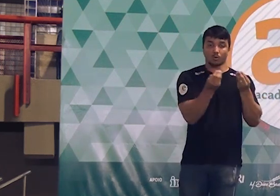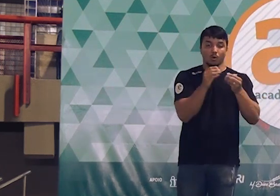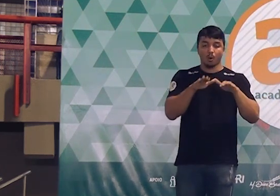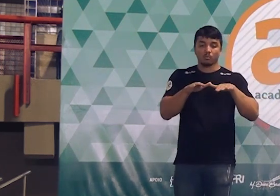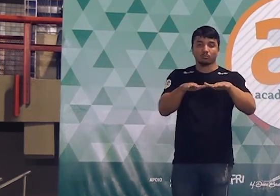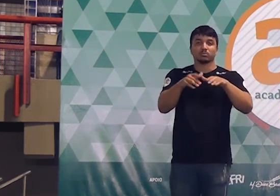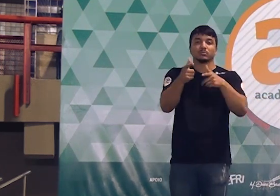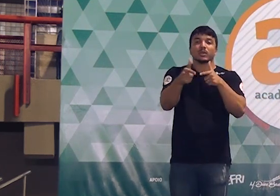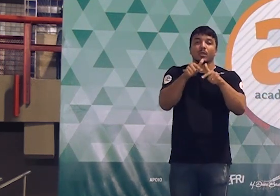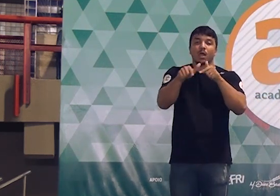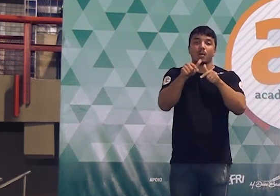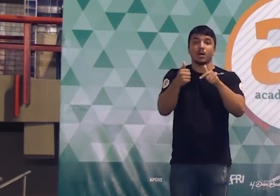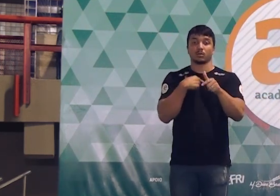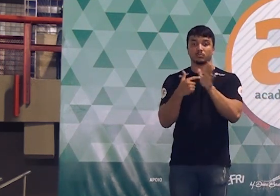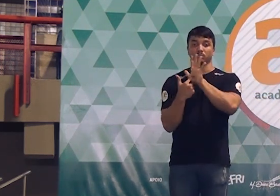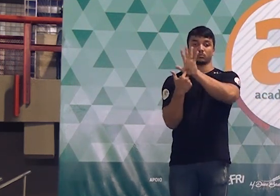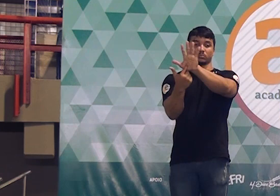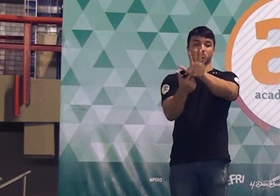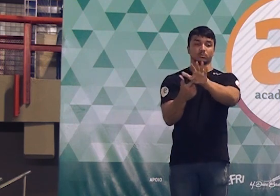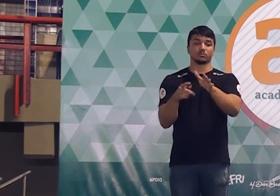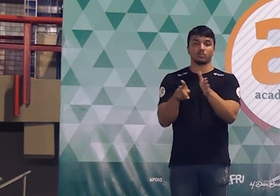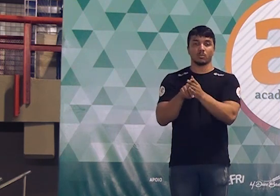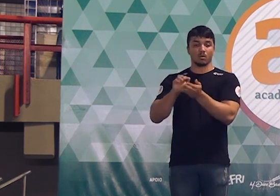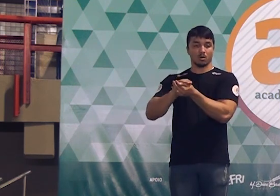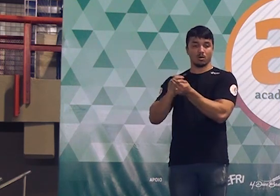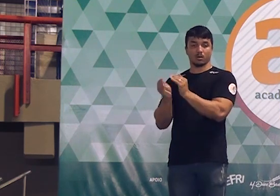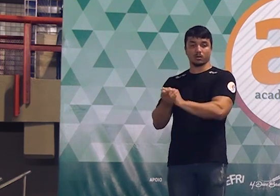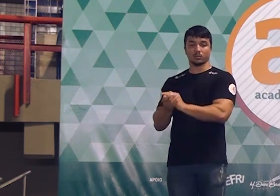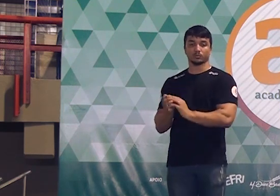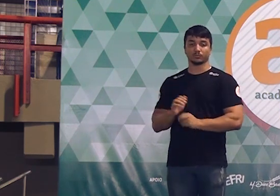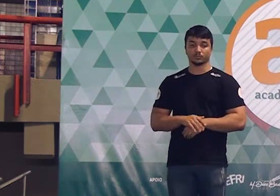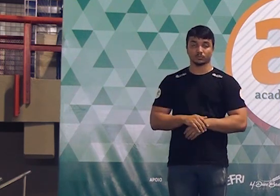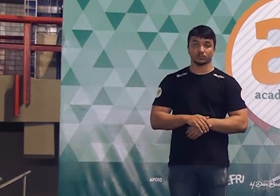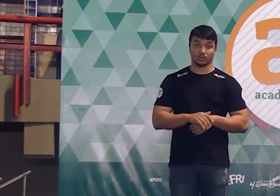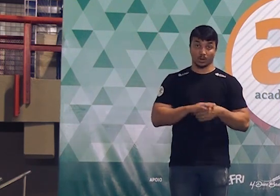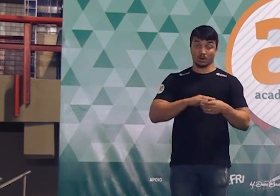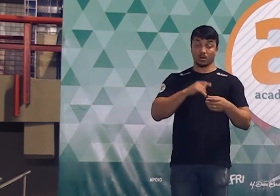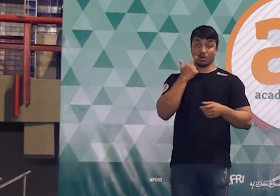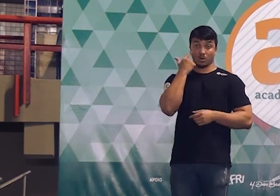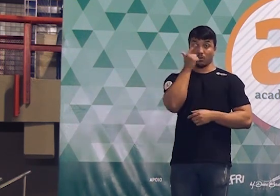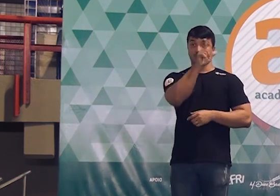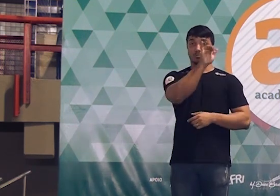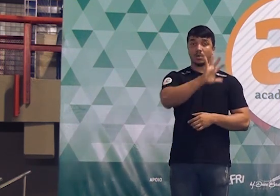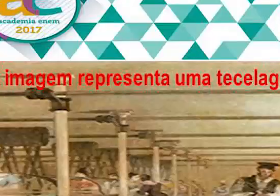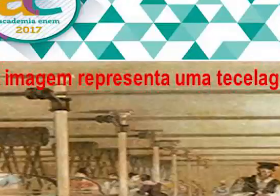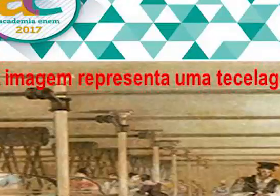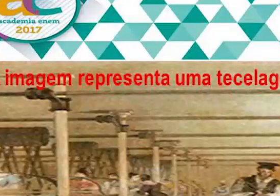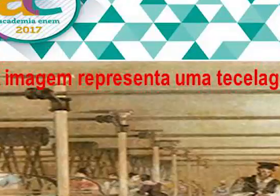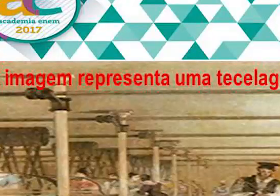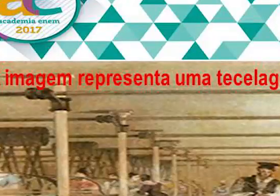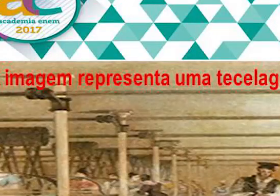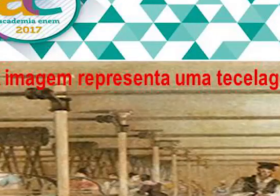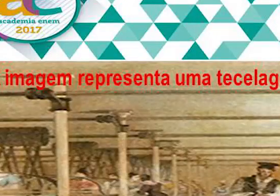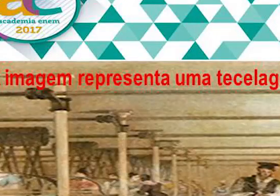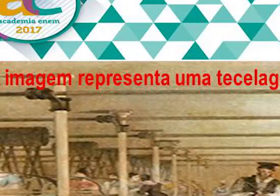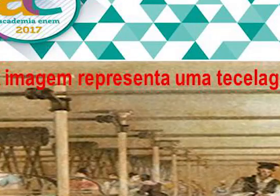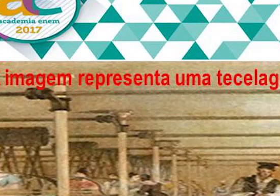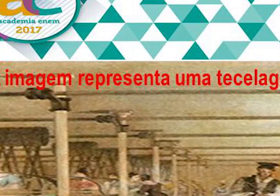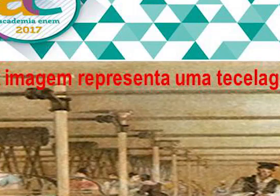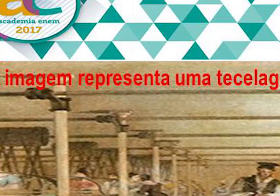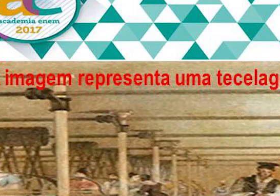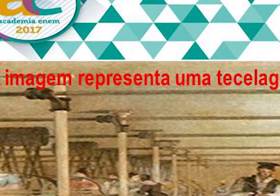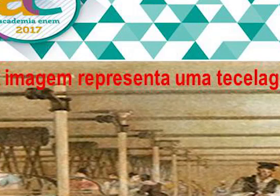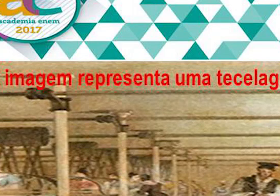sendo mostrada em obras, né, de arte. Aqui você já tem uma outra imagem. Ah, professor, aí eu já estou